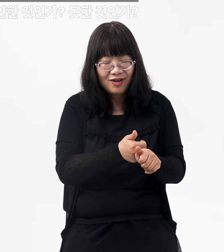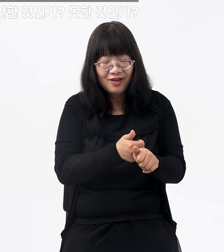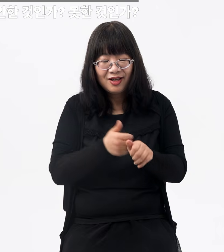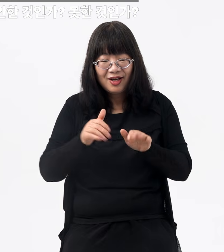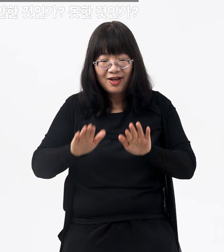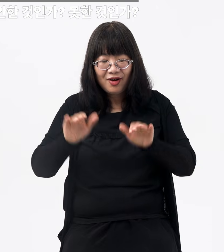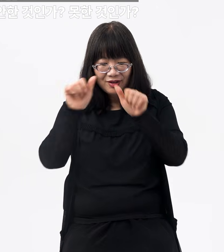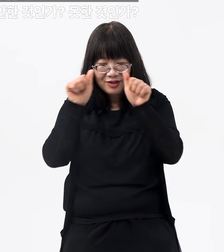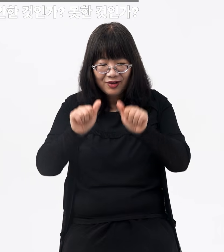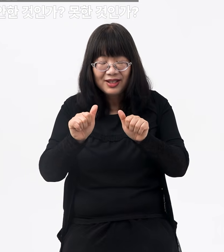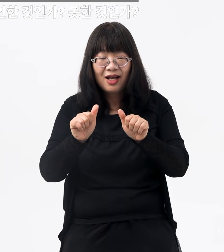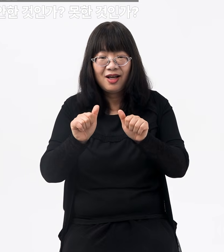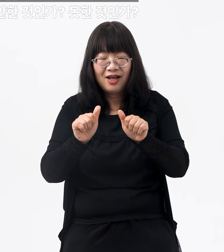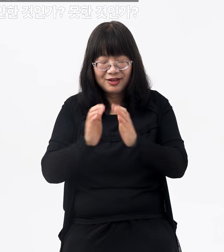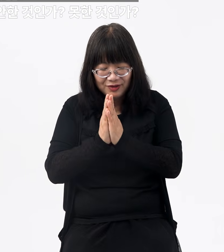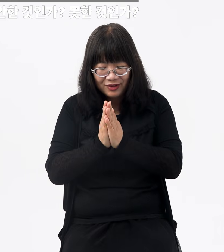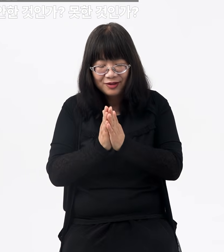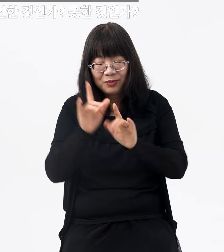마지막 세 번째는